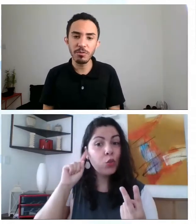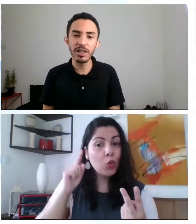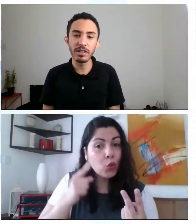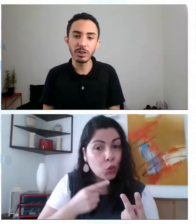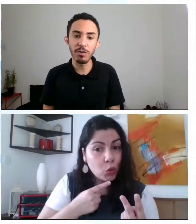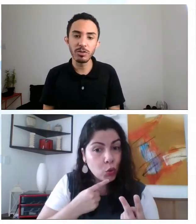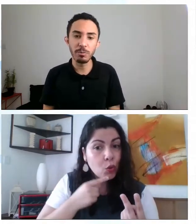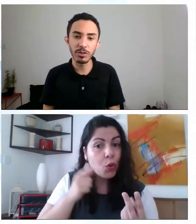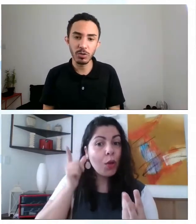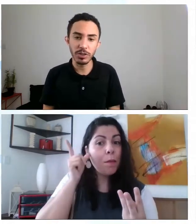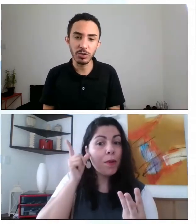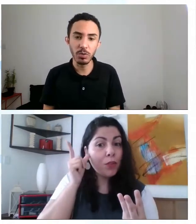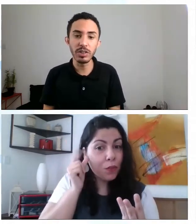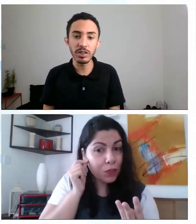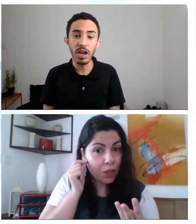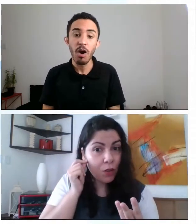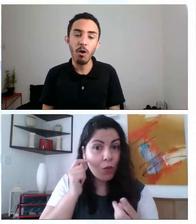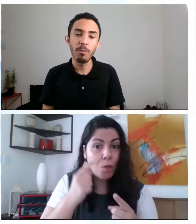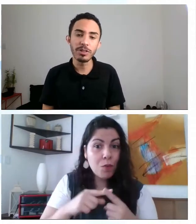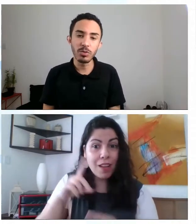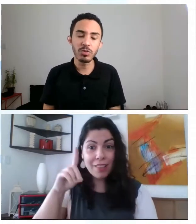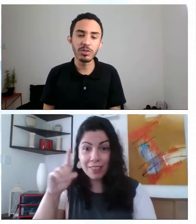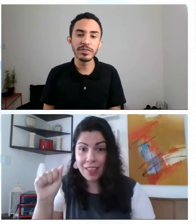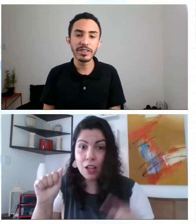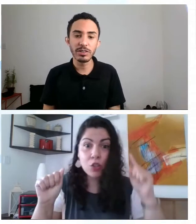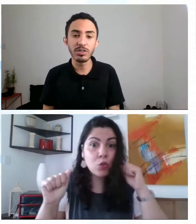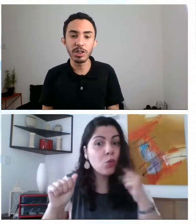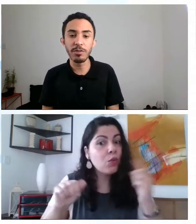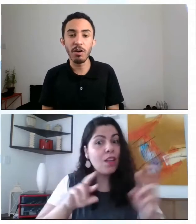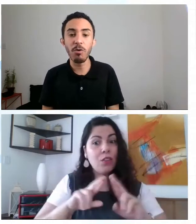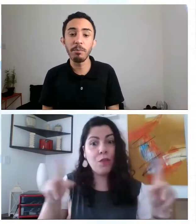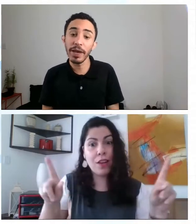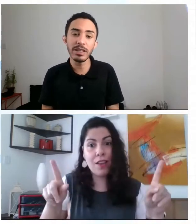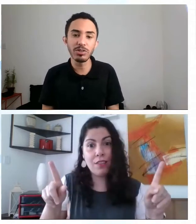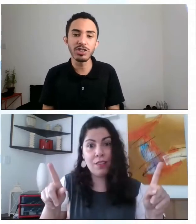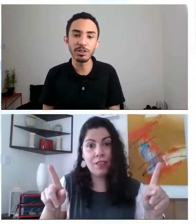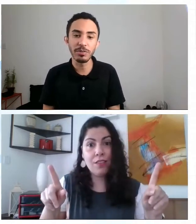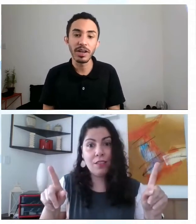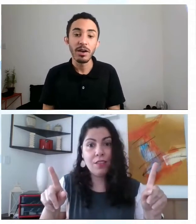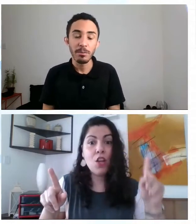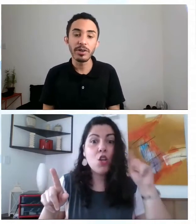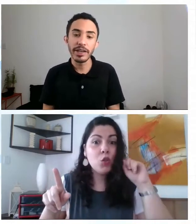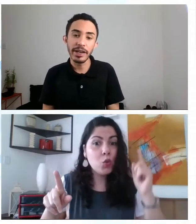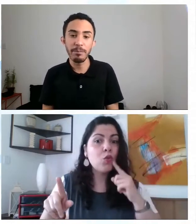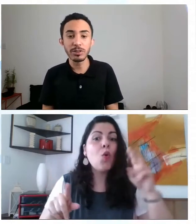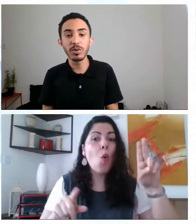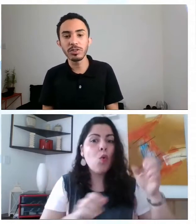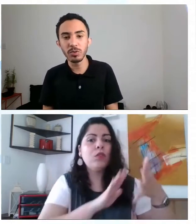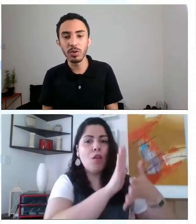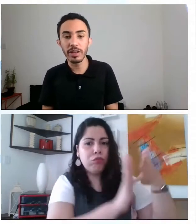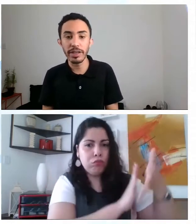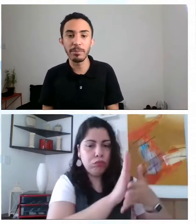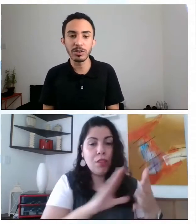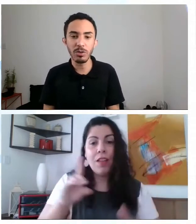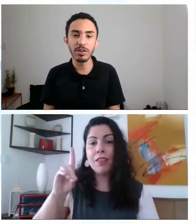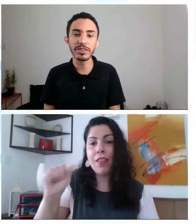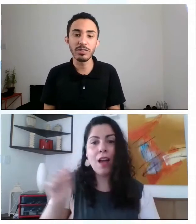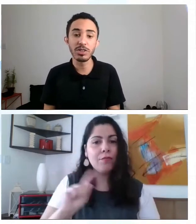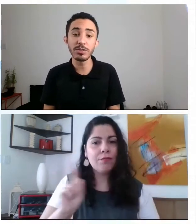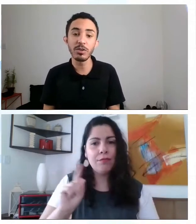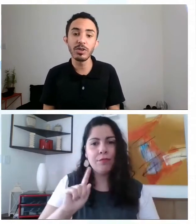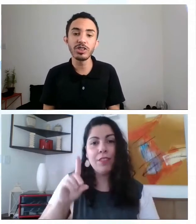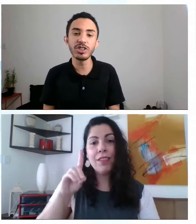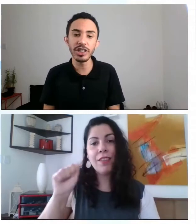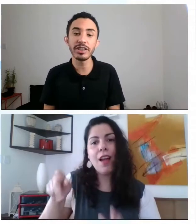nós estamos falando. Estamos falando de pessoas surdas ou pessoas com deficiência auditiva ou com perda auditiva. Porque a pessoa surda e a pessoa com